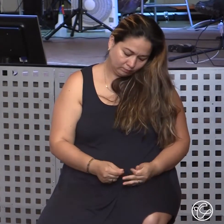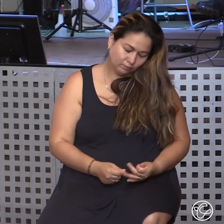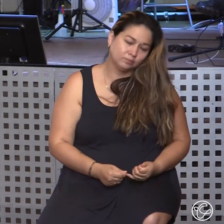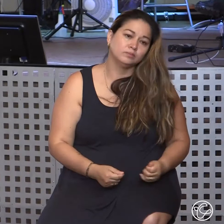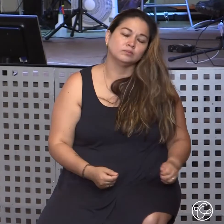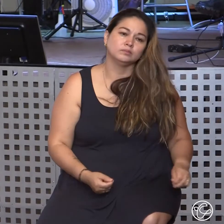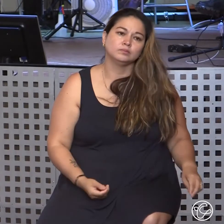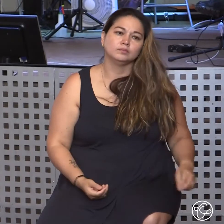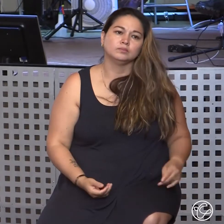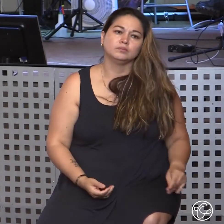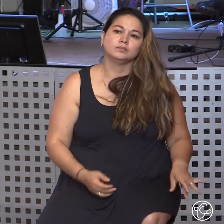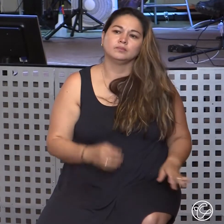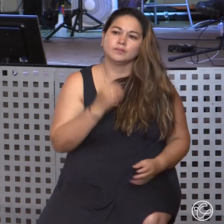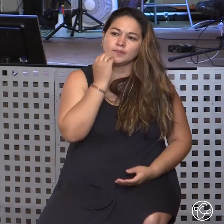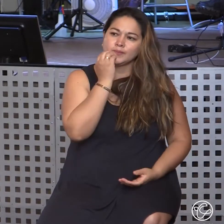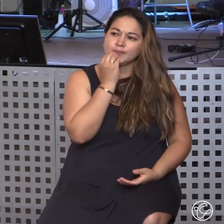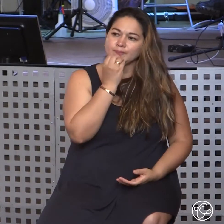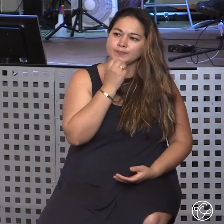honra